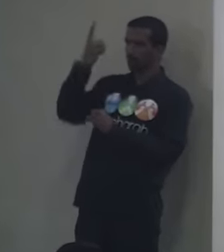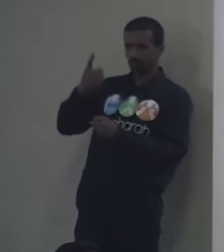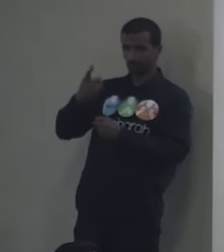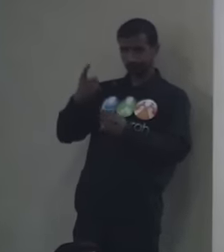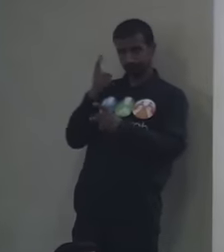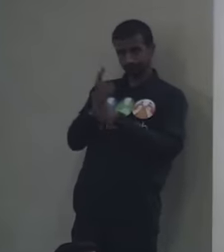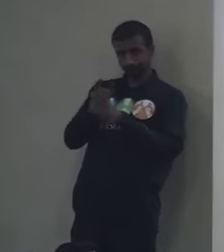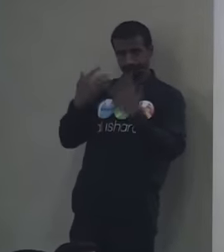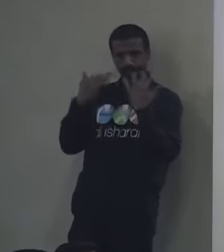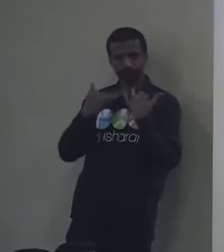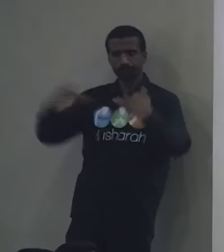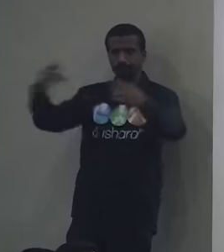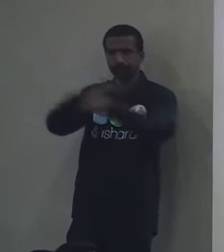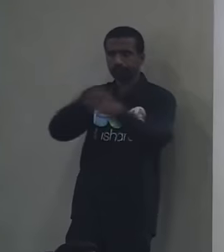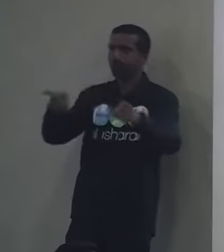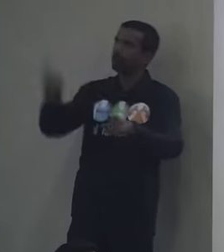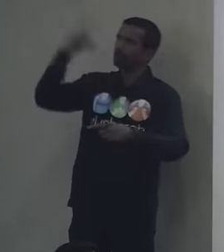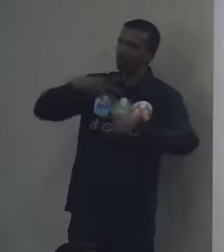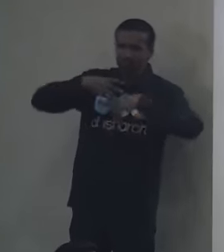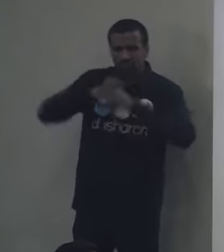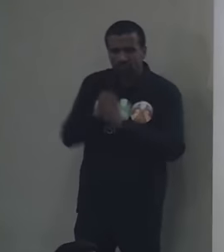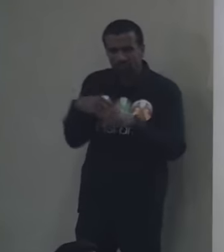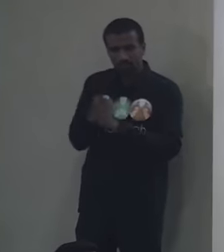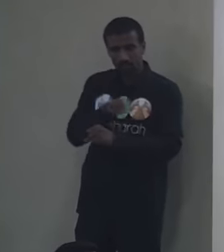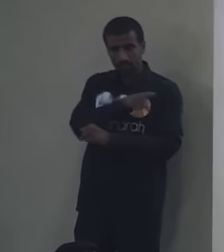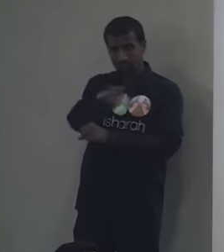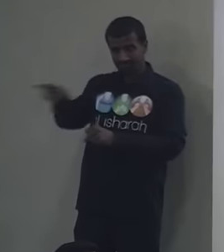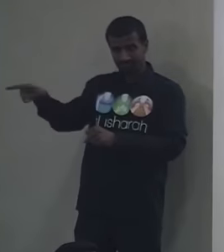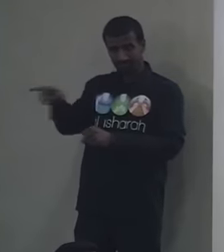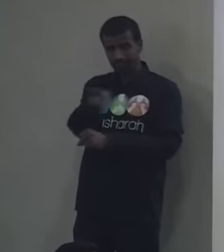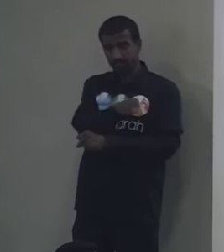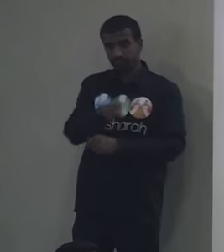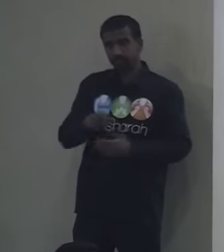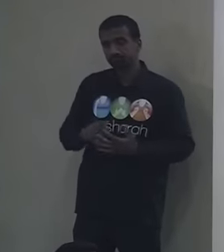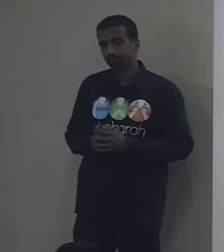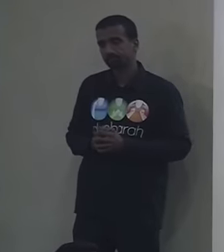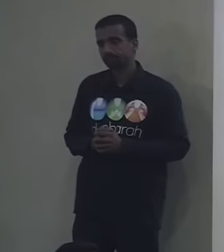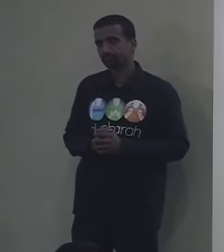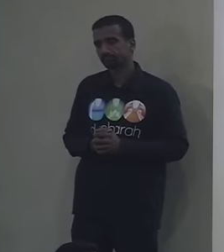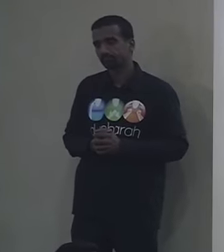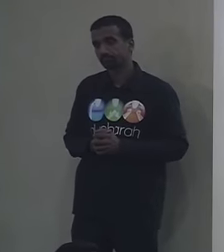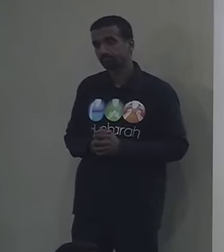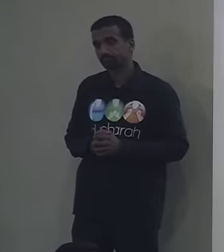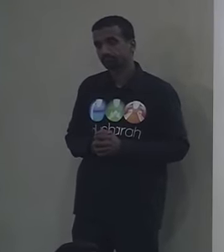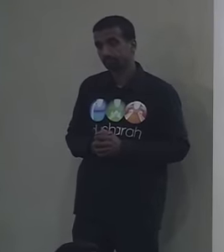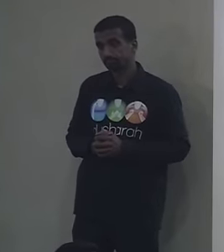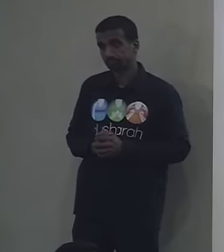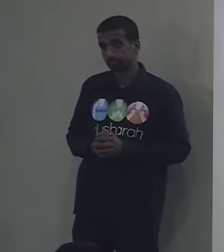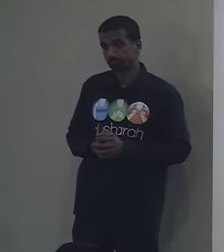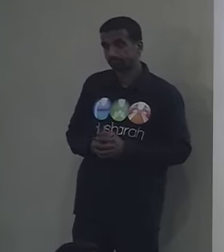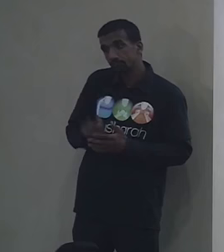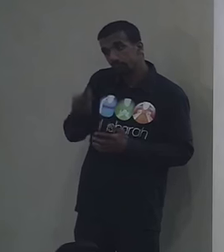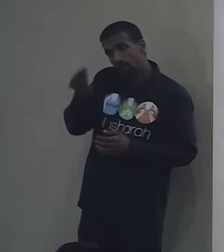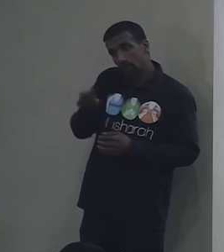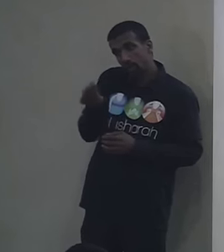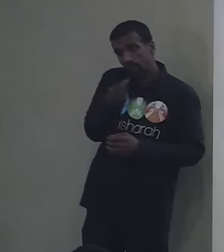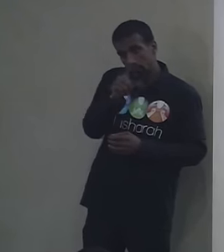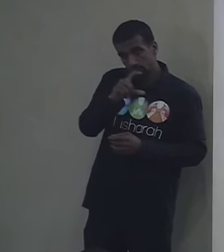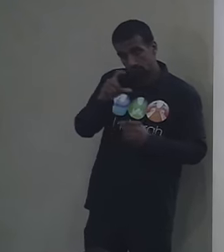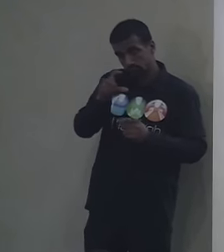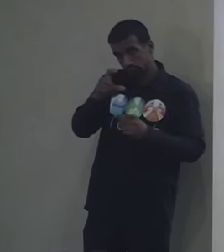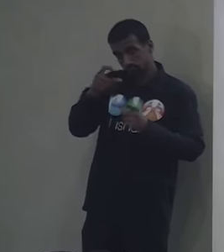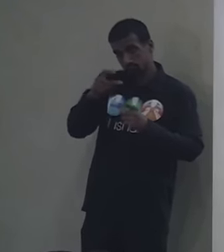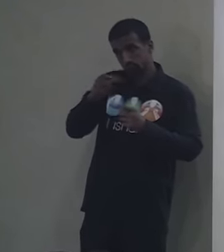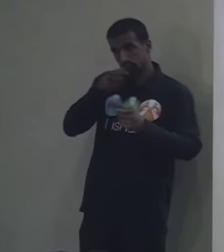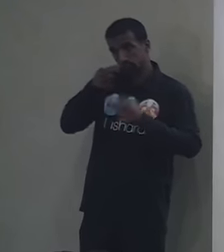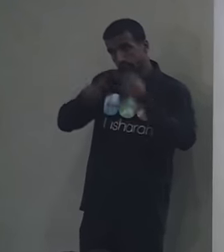لَوْ, then there's a jawab لَوْ. لَوْ دَرَسْتَ لَنَجَحْتَ. Okay? لَوْ اسْتَيْقَظْتَ